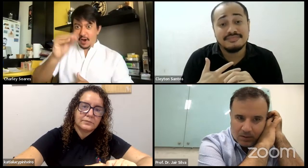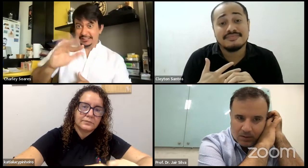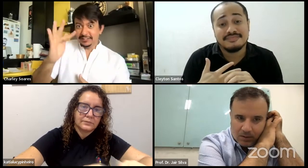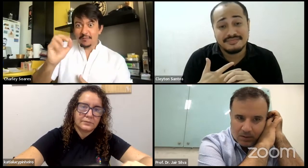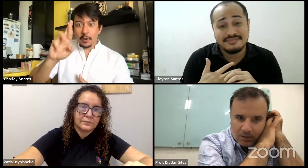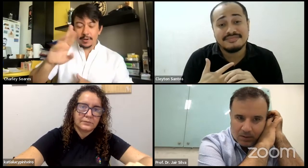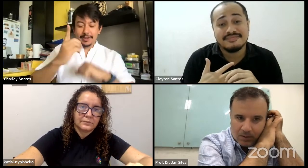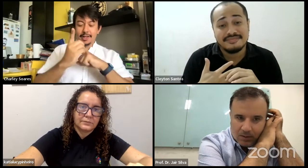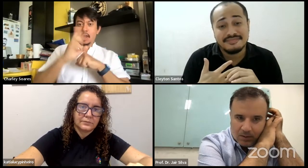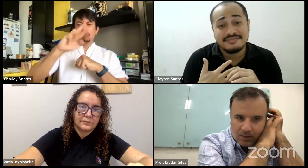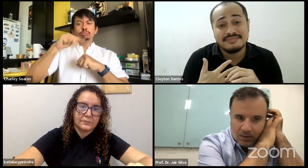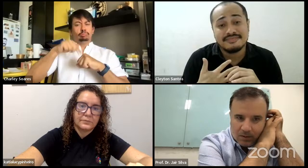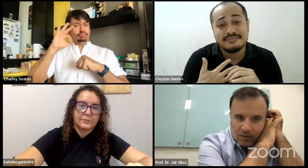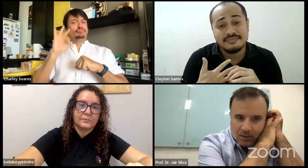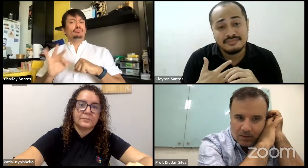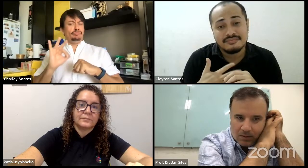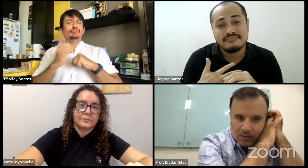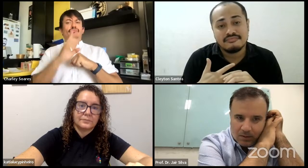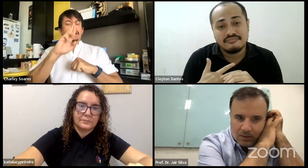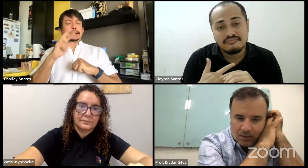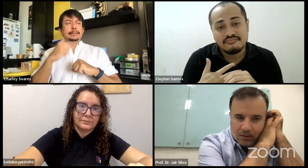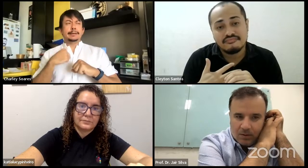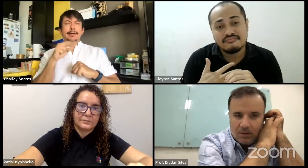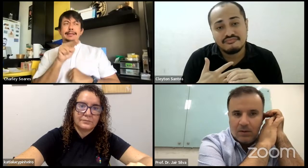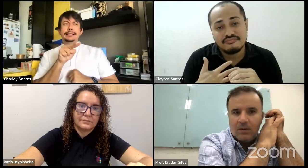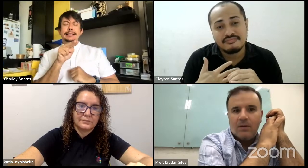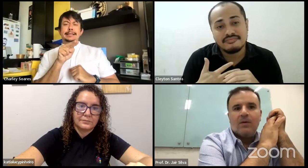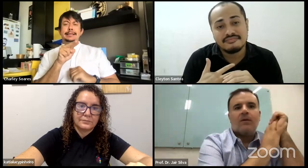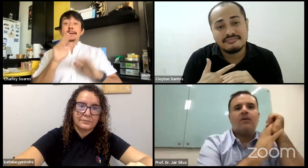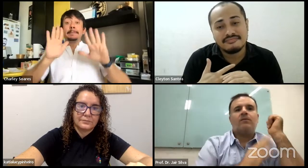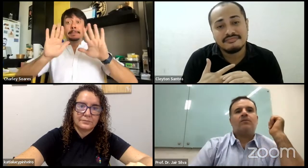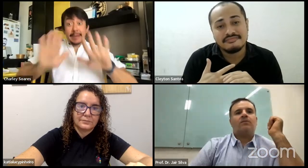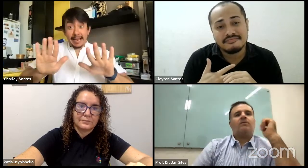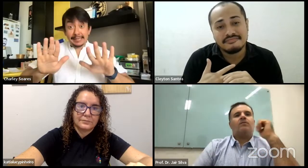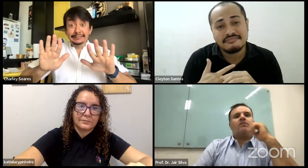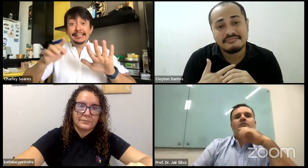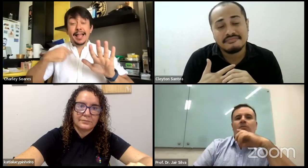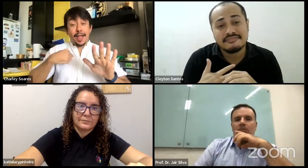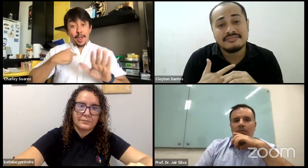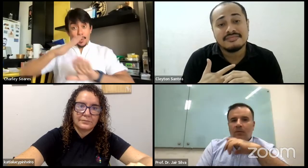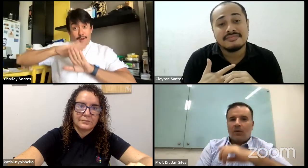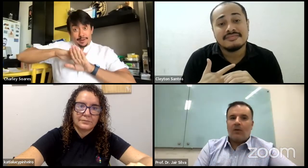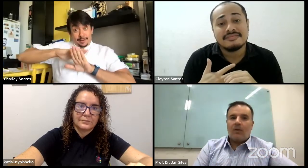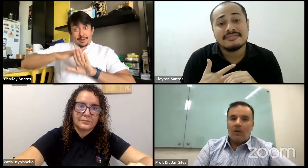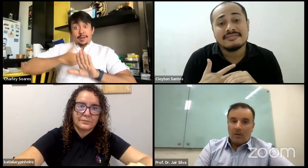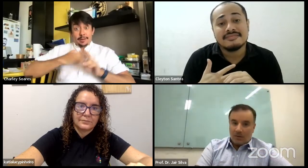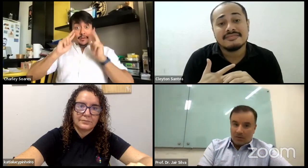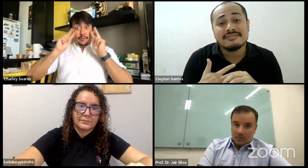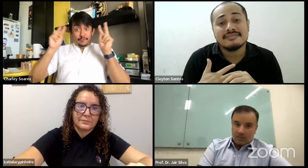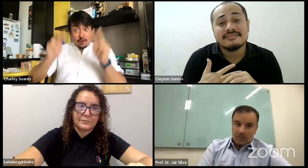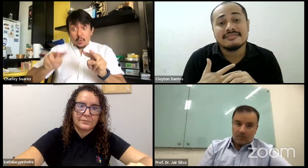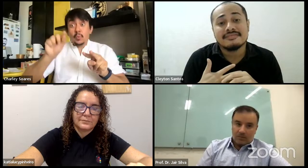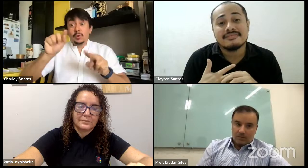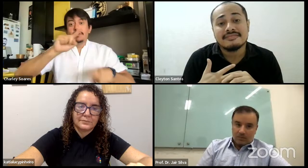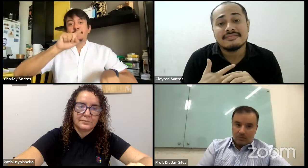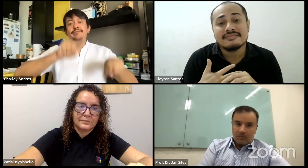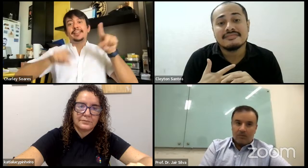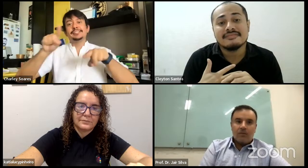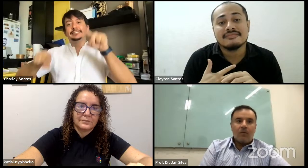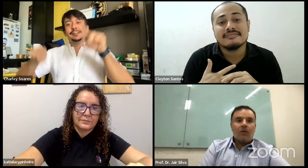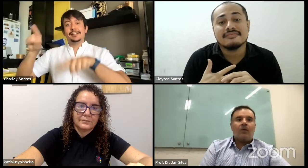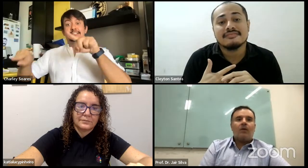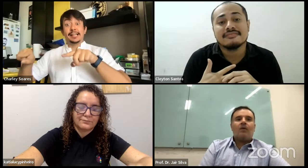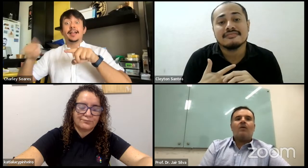colocou o sinal formal, né, que é o uso letra D e R em libras. Mas